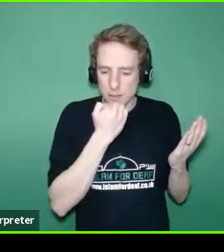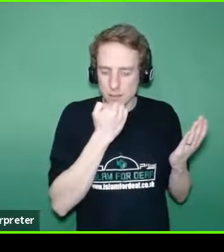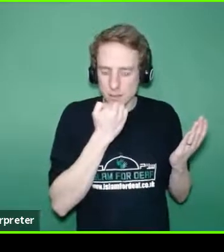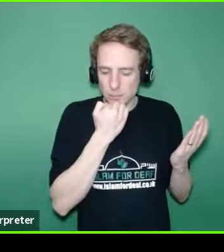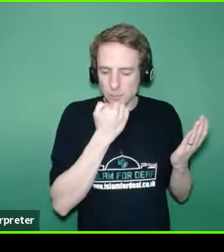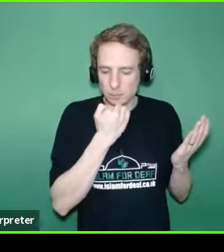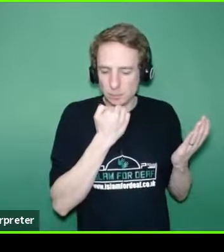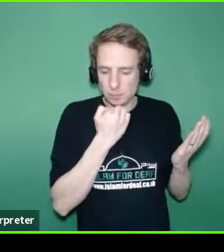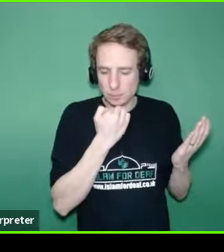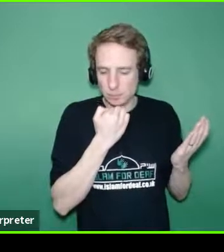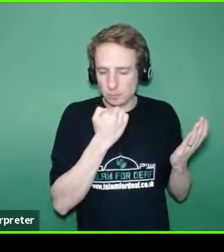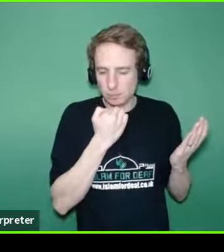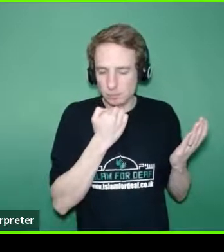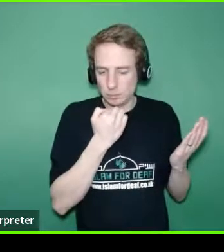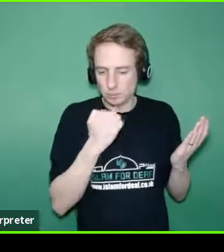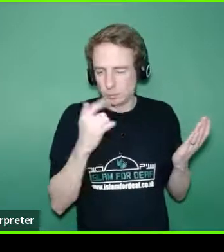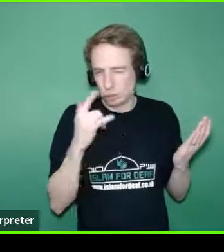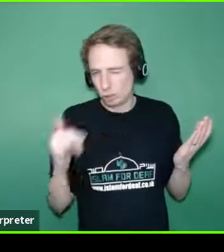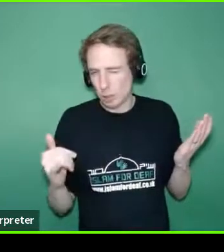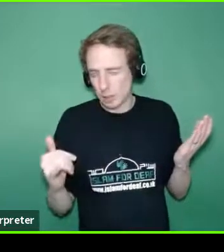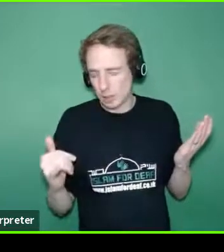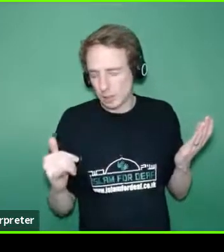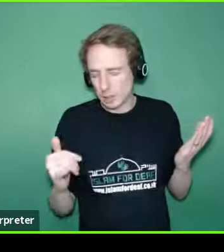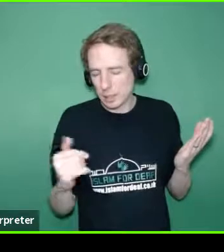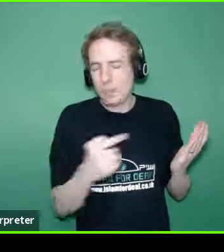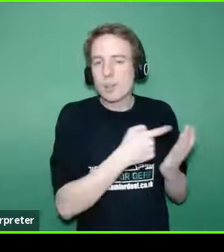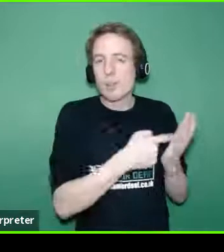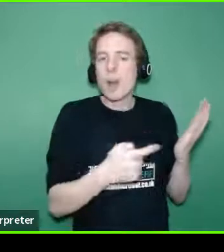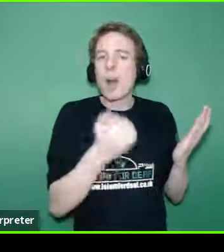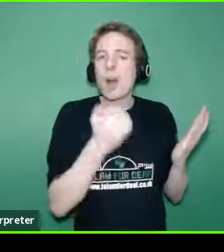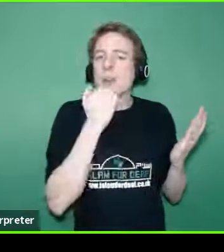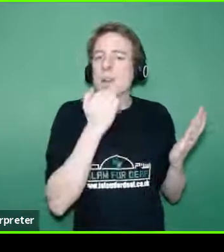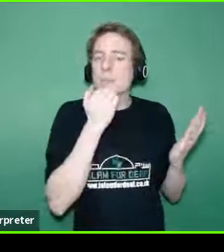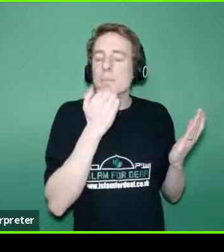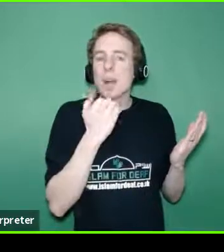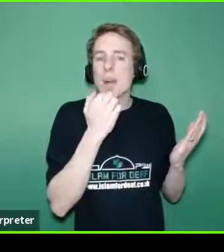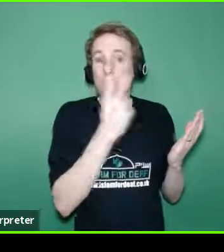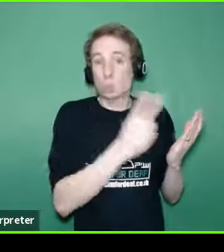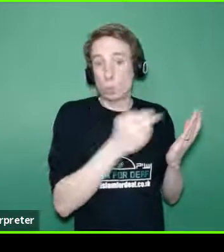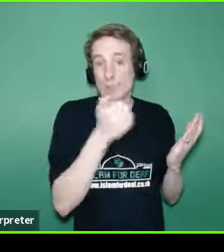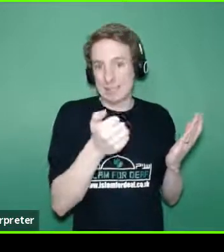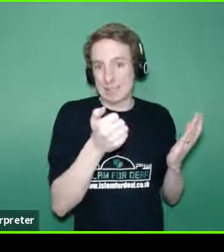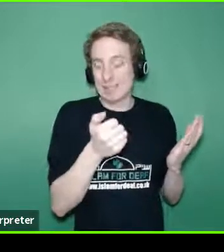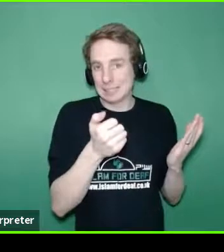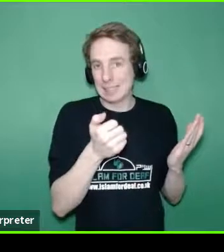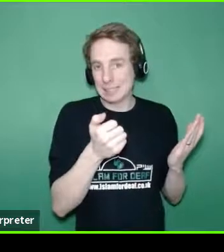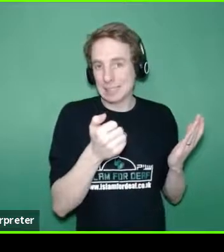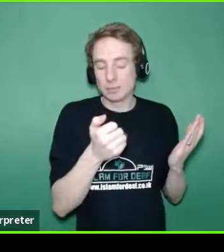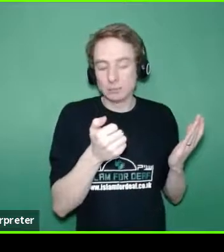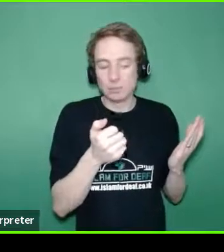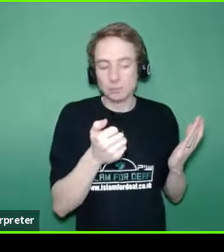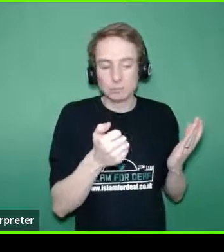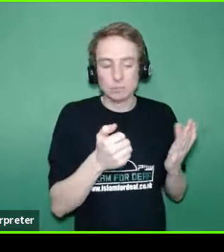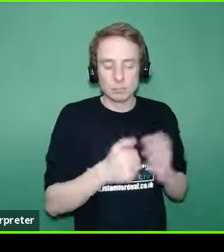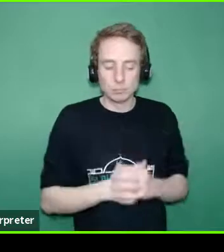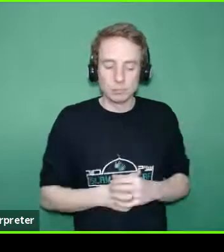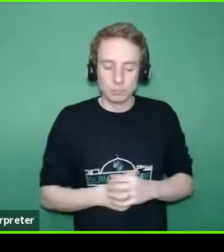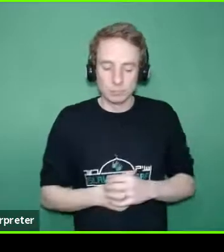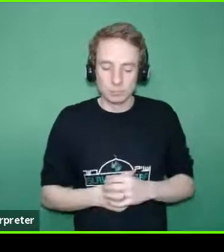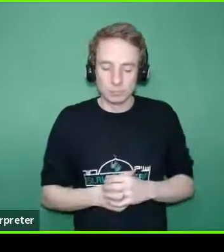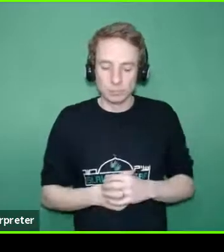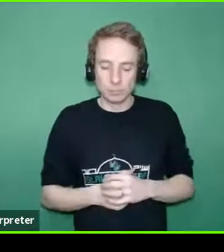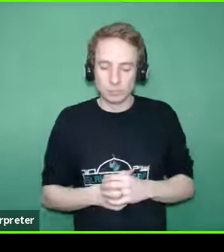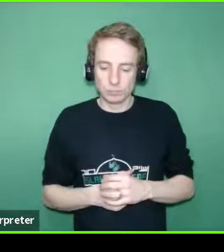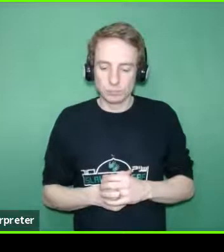26. نعم. And it's in verse number 26 of Surah Maryam,